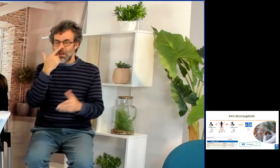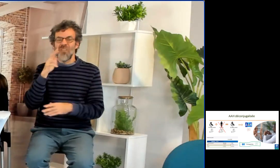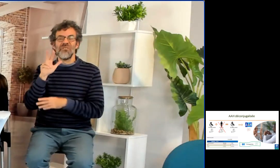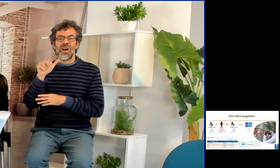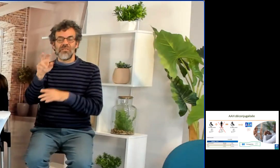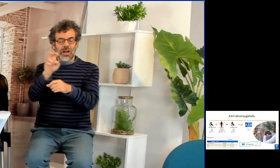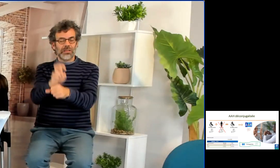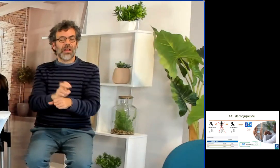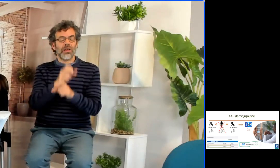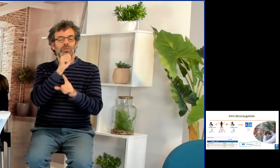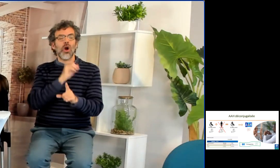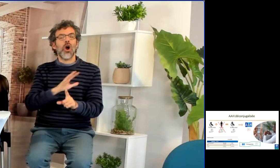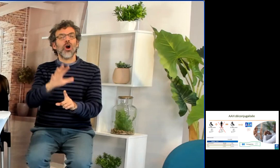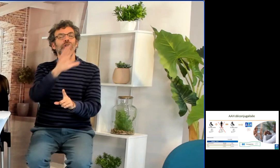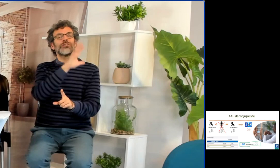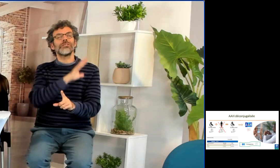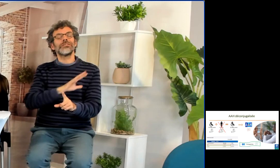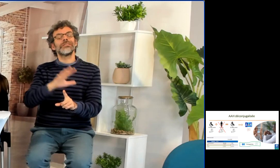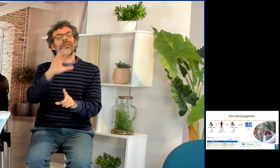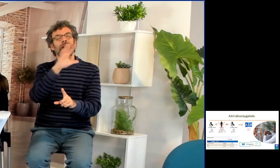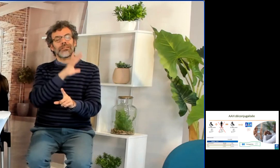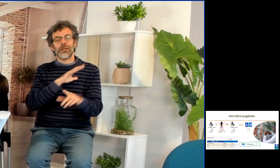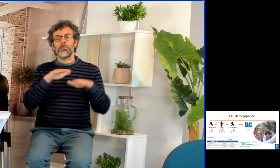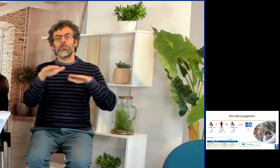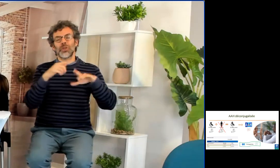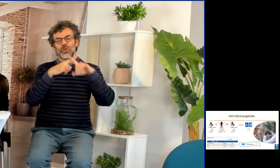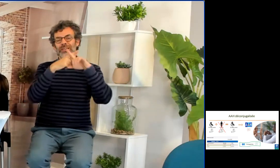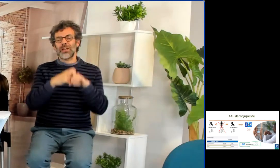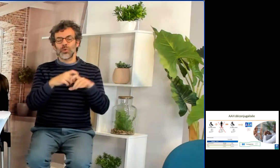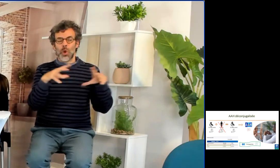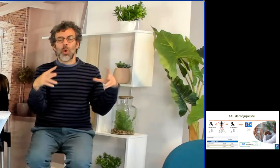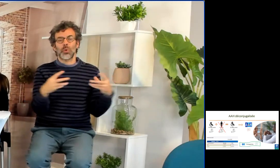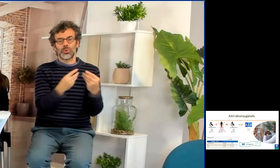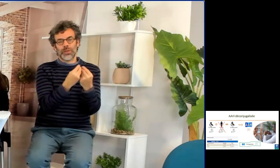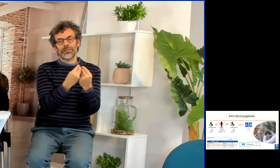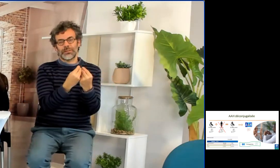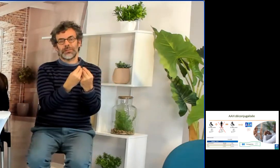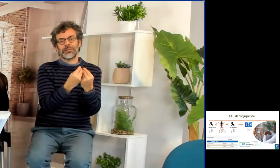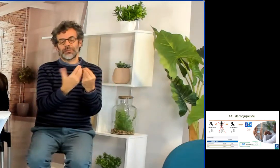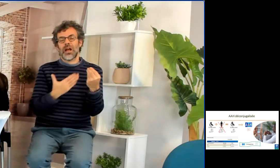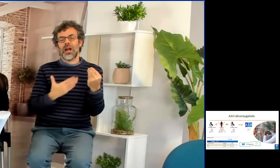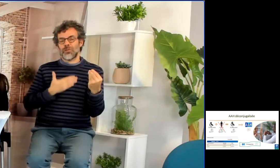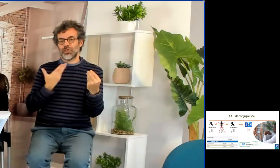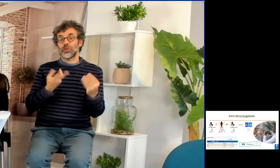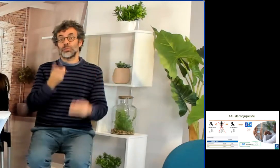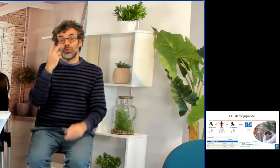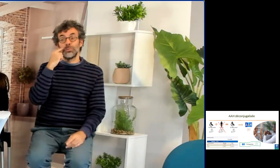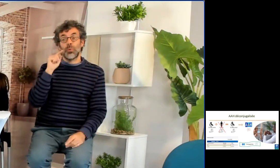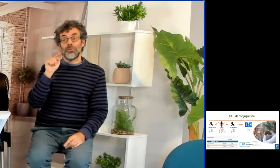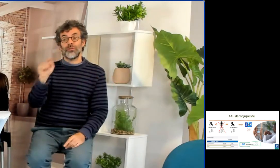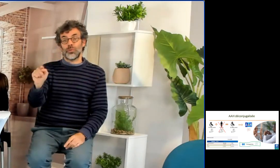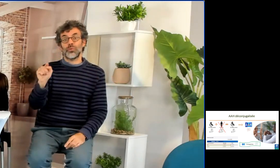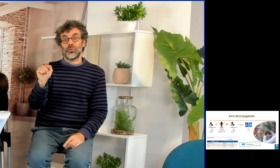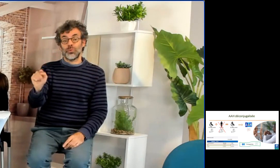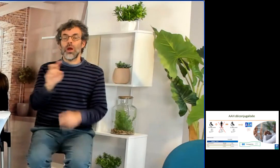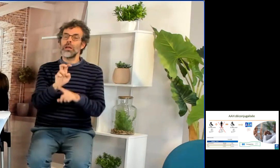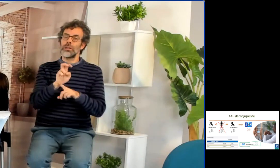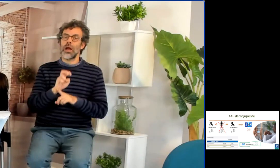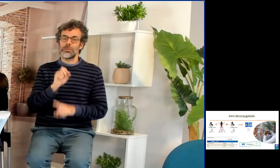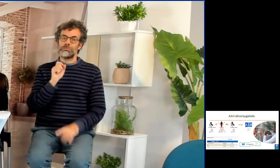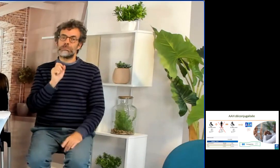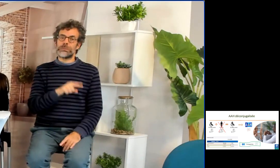à AAH est resté en mode conjugalisé puisque c'est le droit qui est le plus